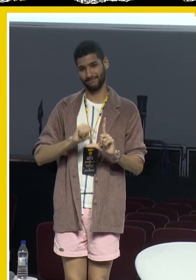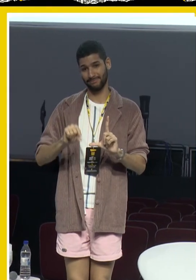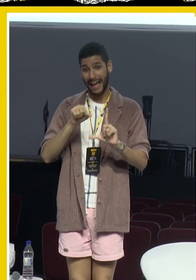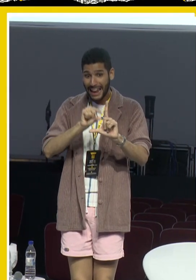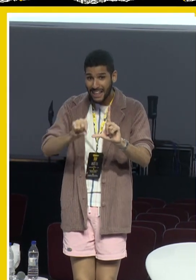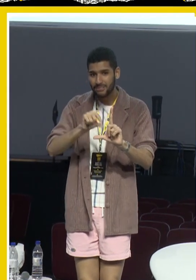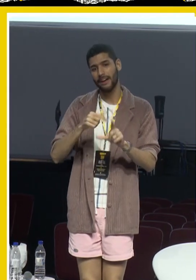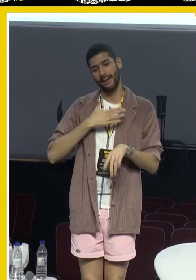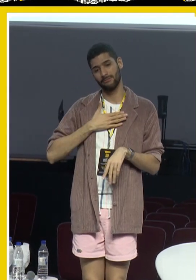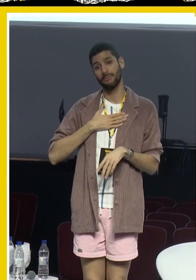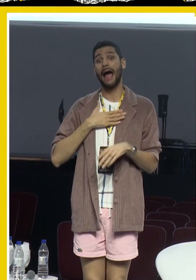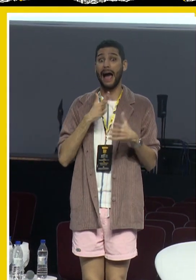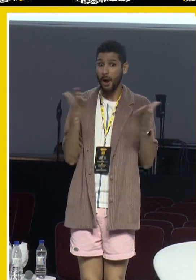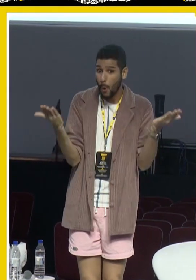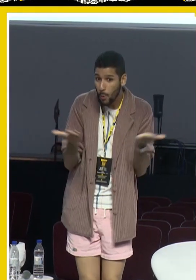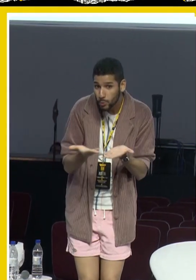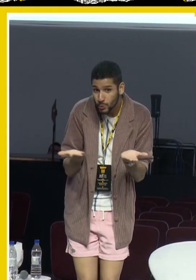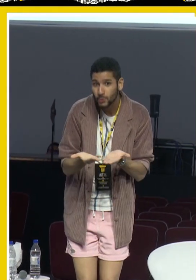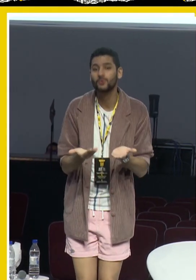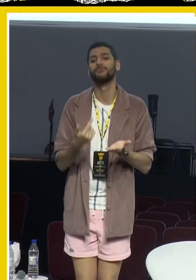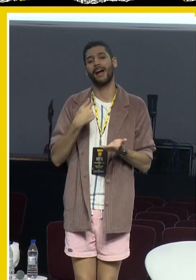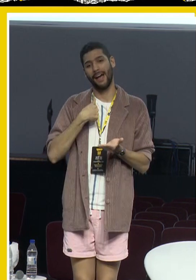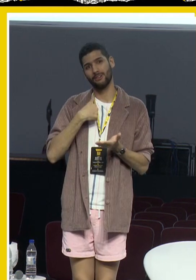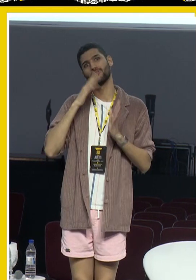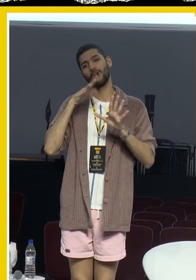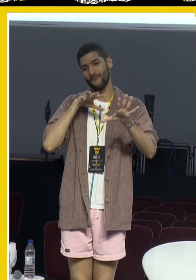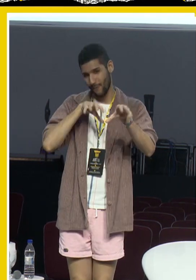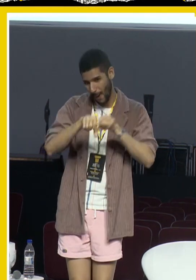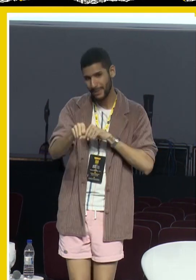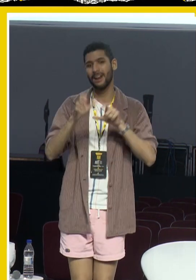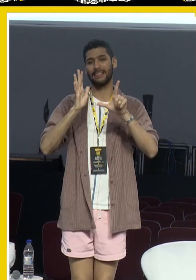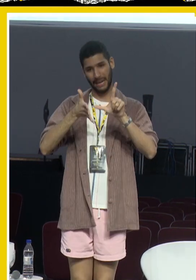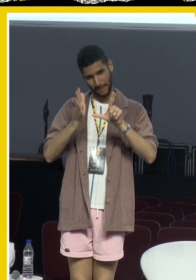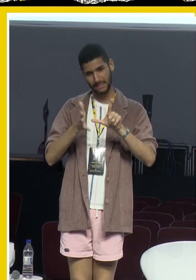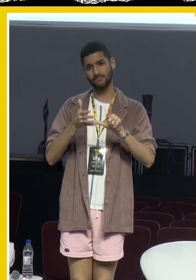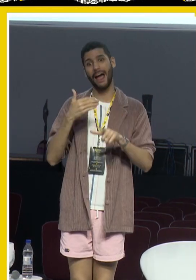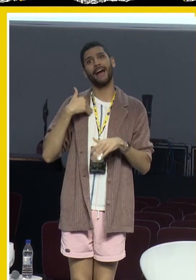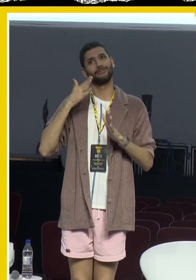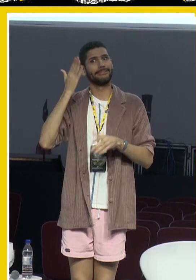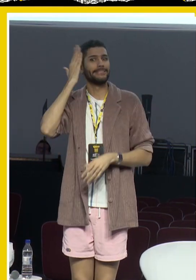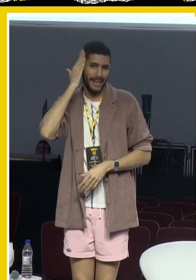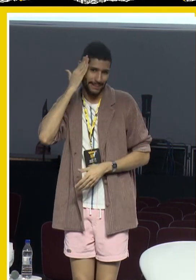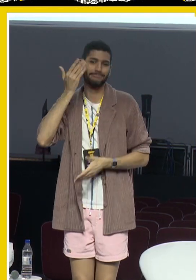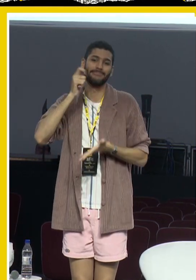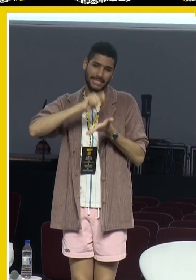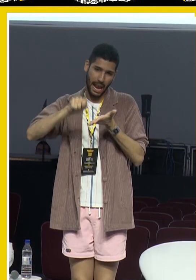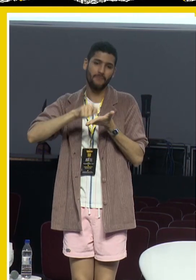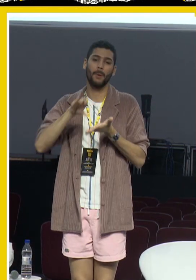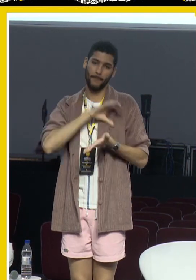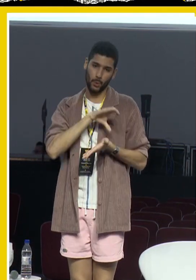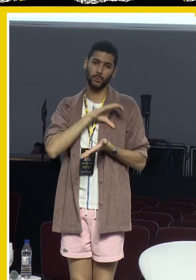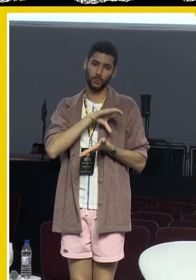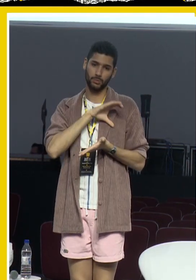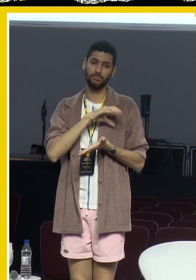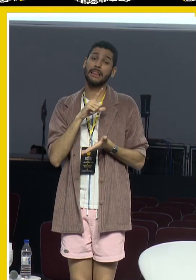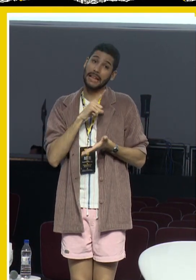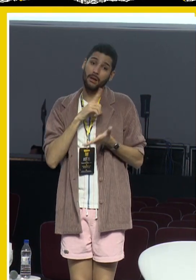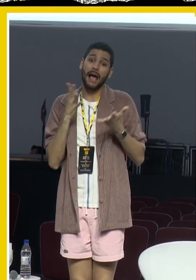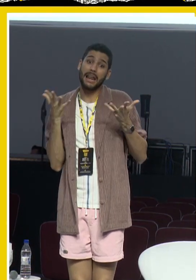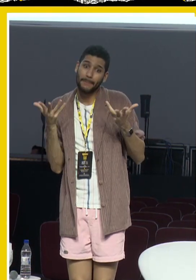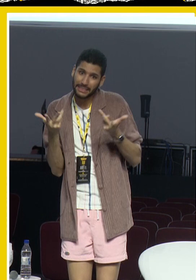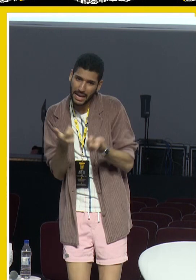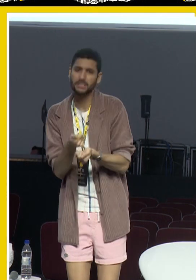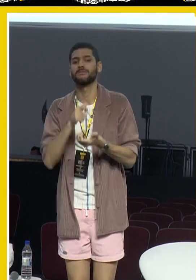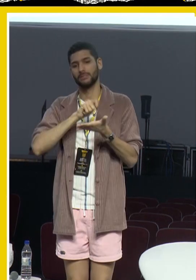mas a legenda eu coloco no meu filho meus vídeos então eu foi mesmo formado em letras